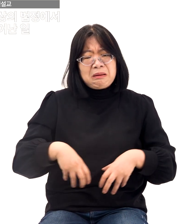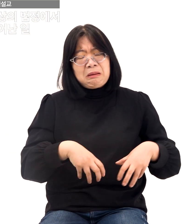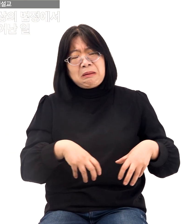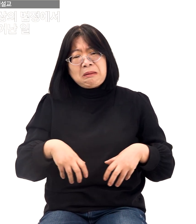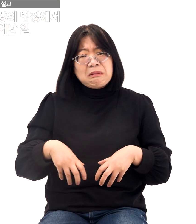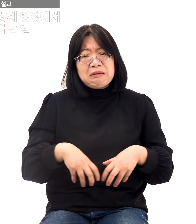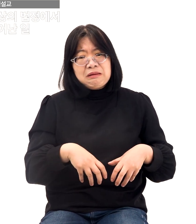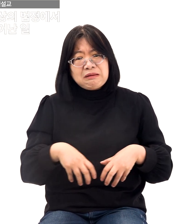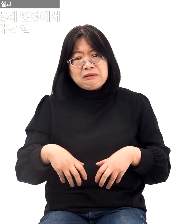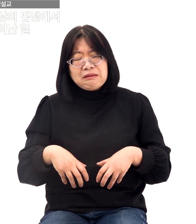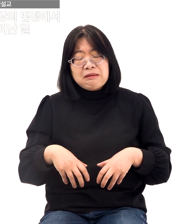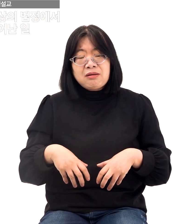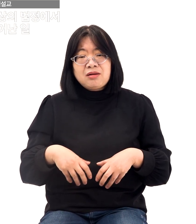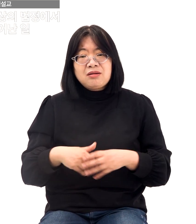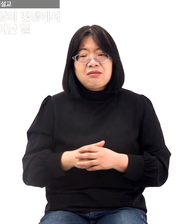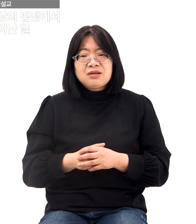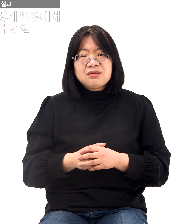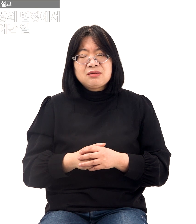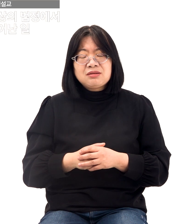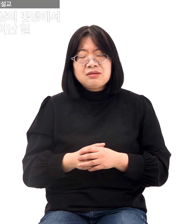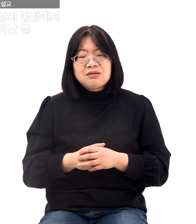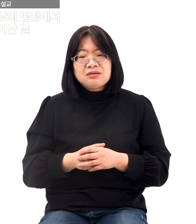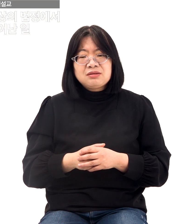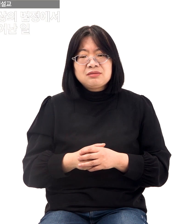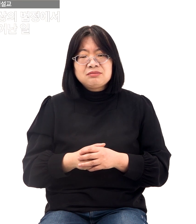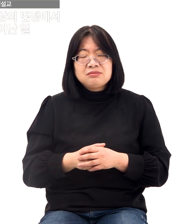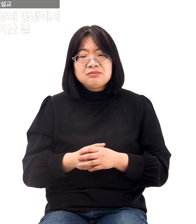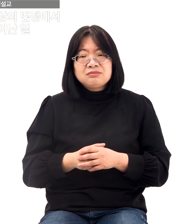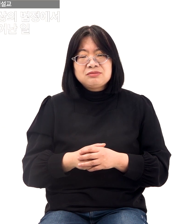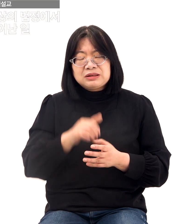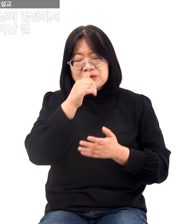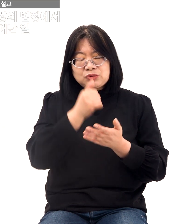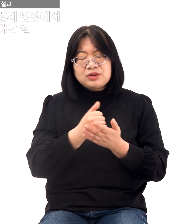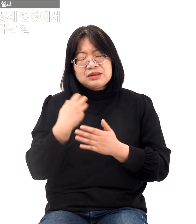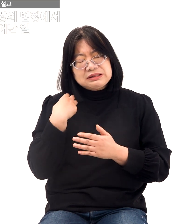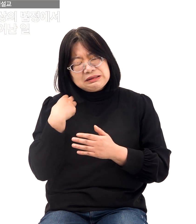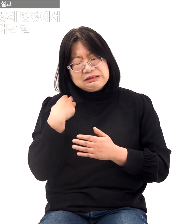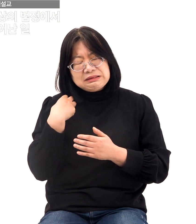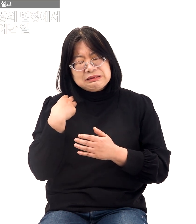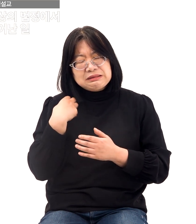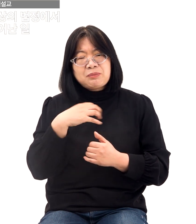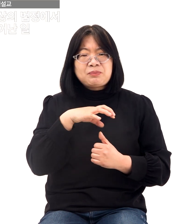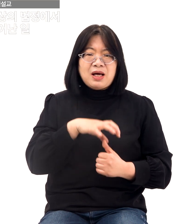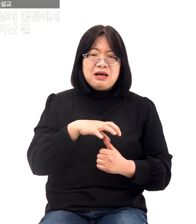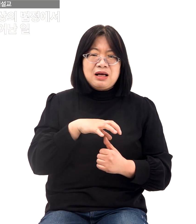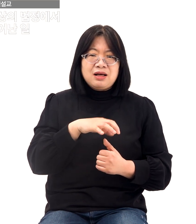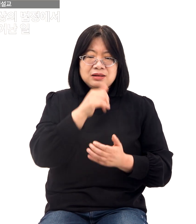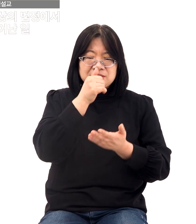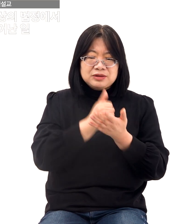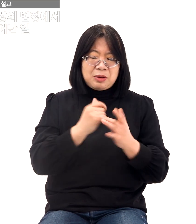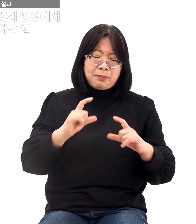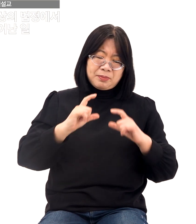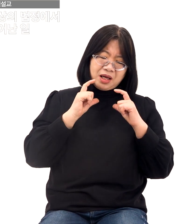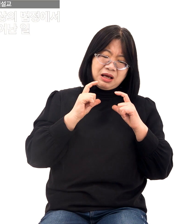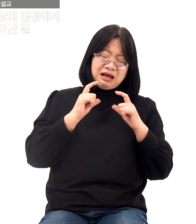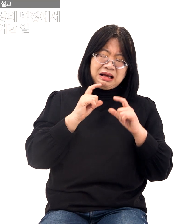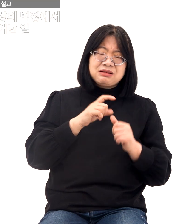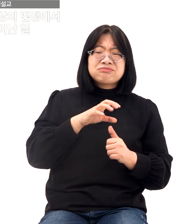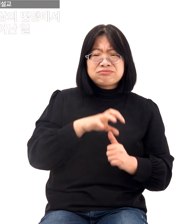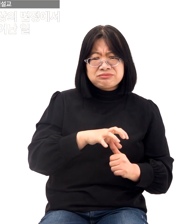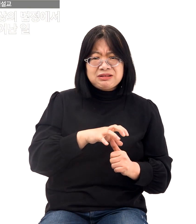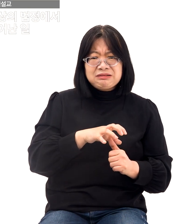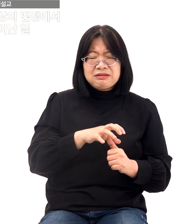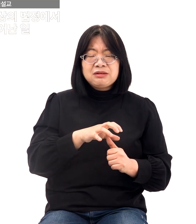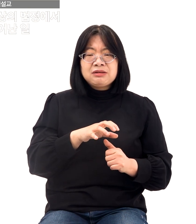갈팡질팡 뭐에 사로잡혀 있을까요? 죄책감과 정죄감.